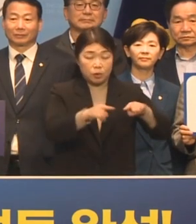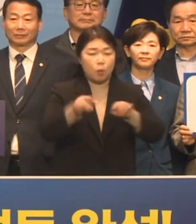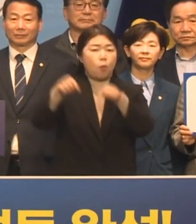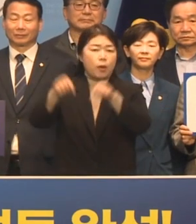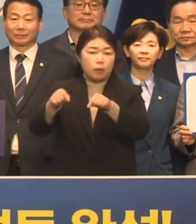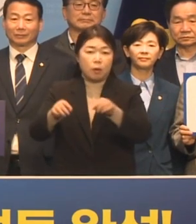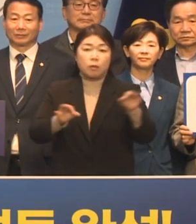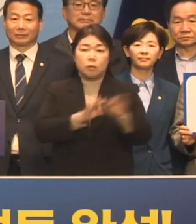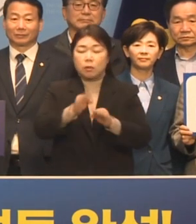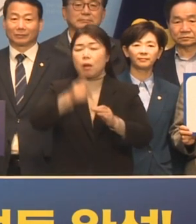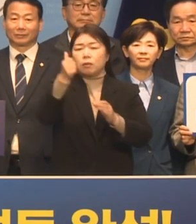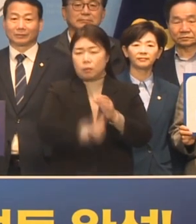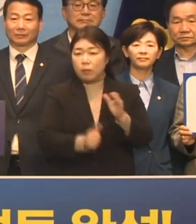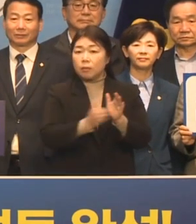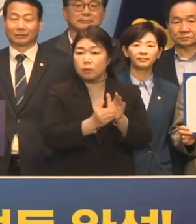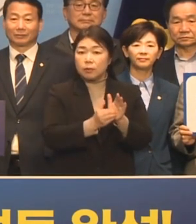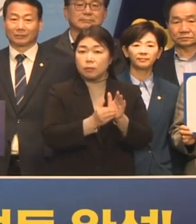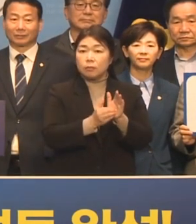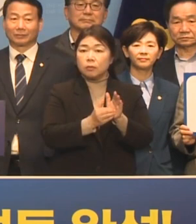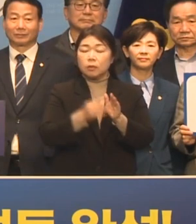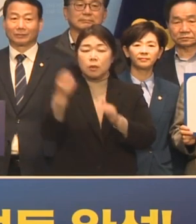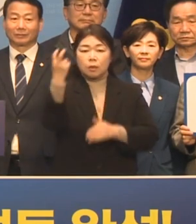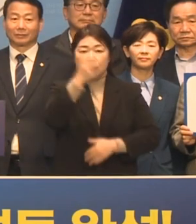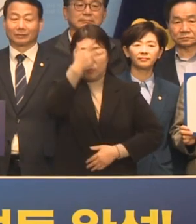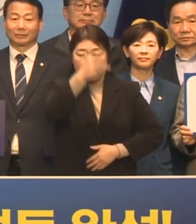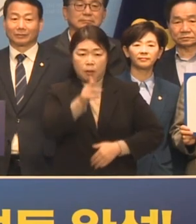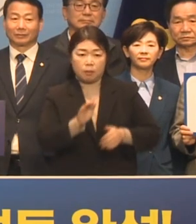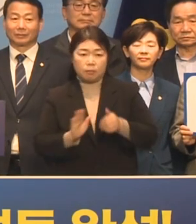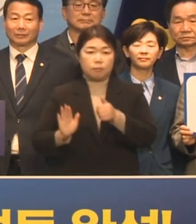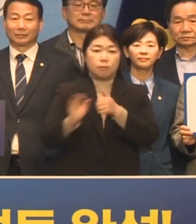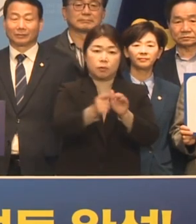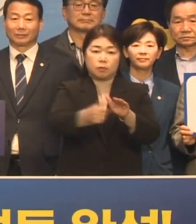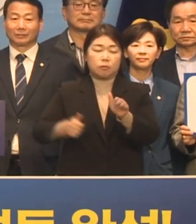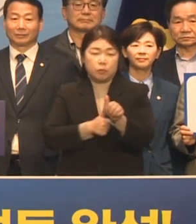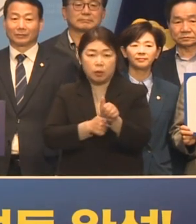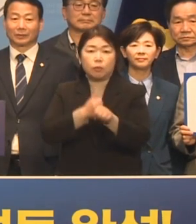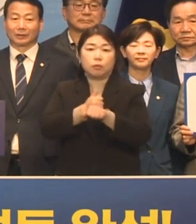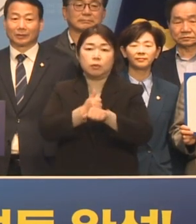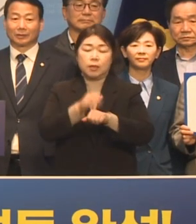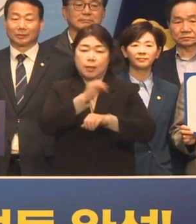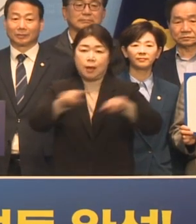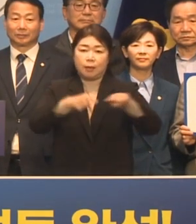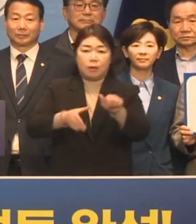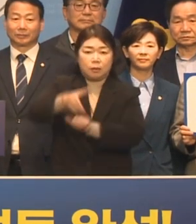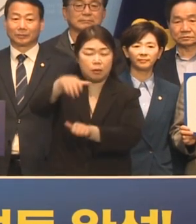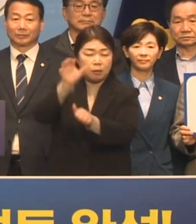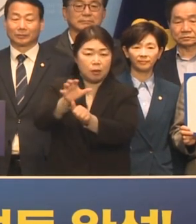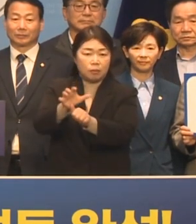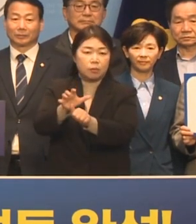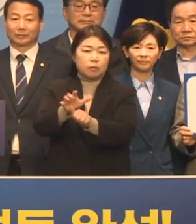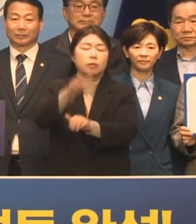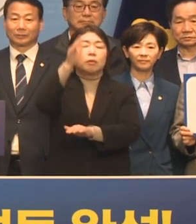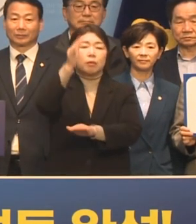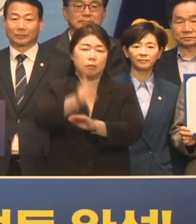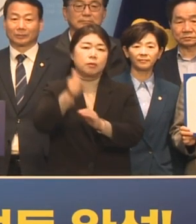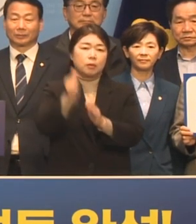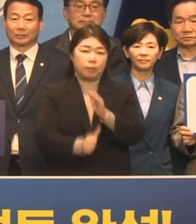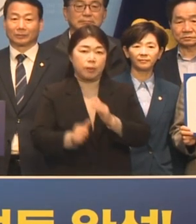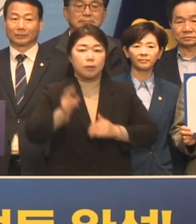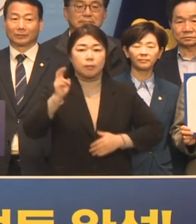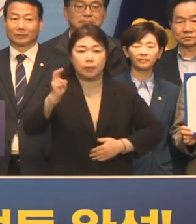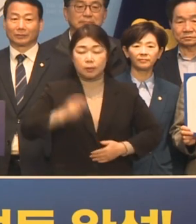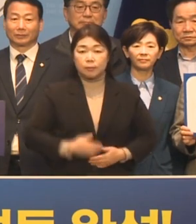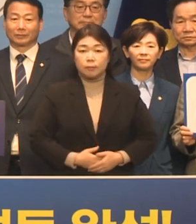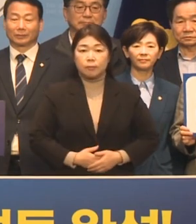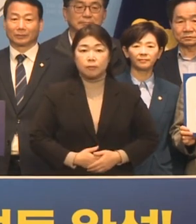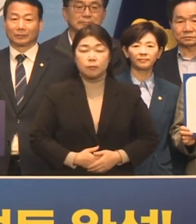외교도 경제도 실패했고 검찰을 앞세운 야당 탄압도 결국 실패할 것입니다.